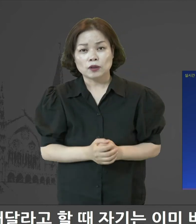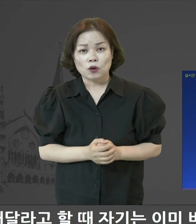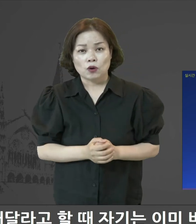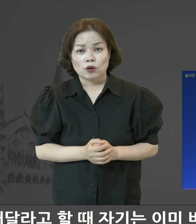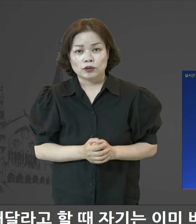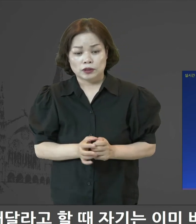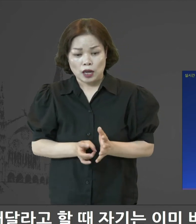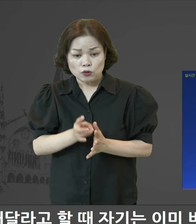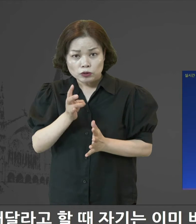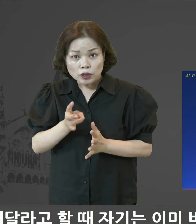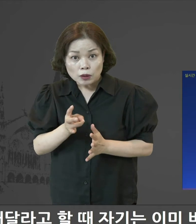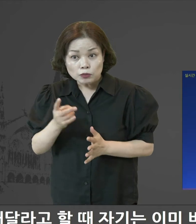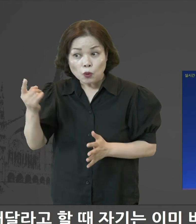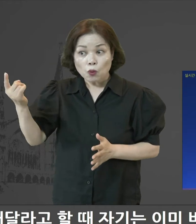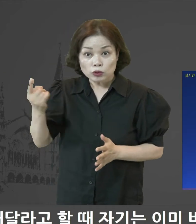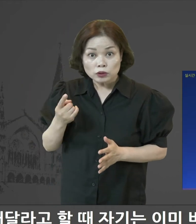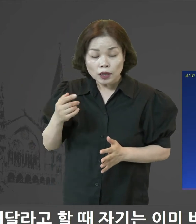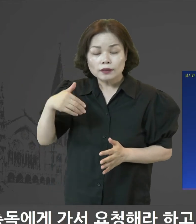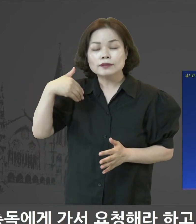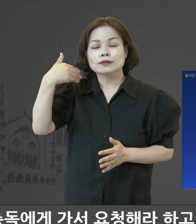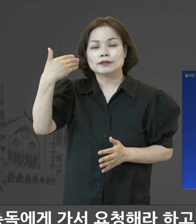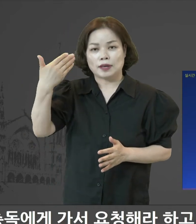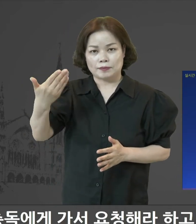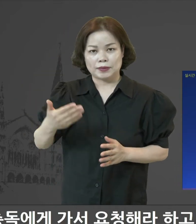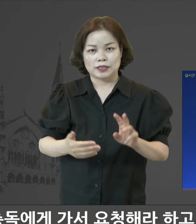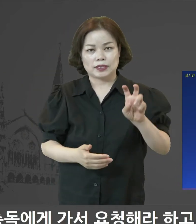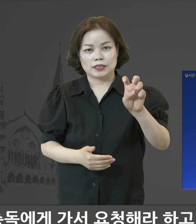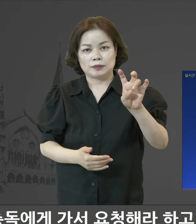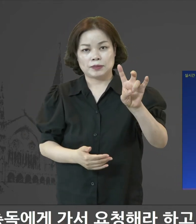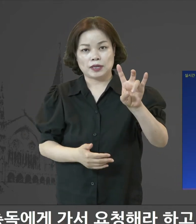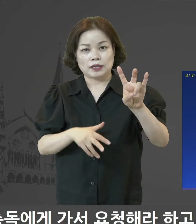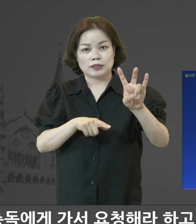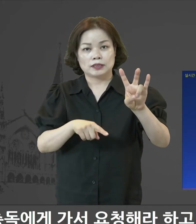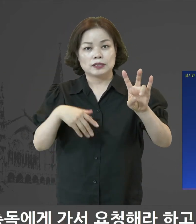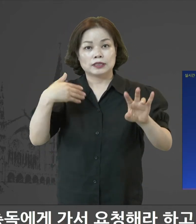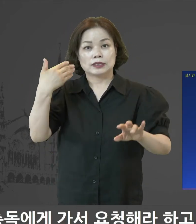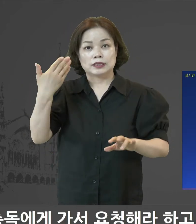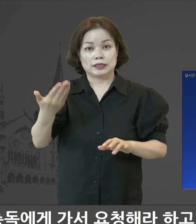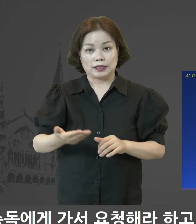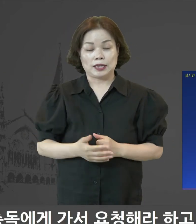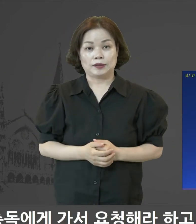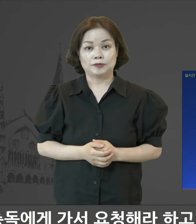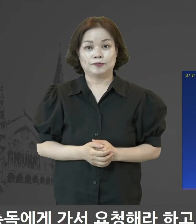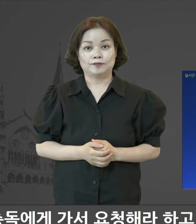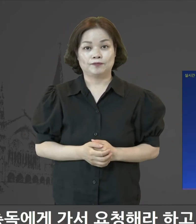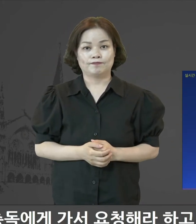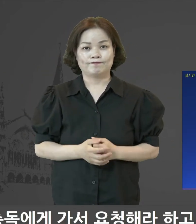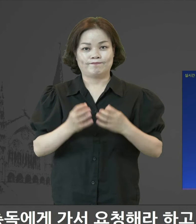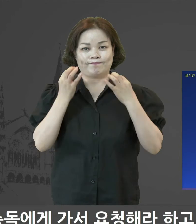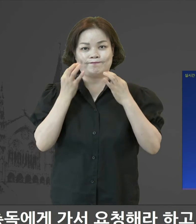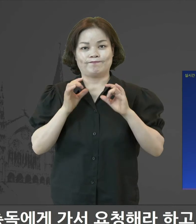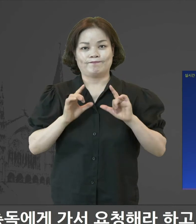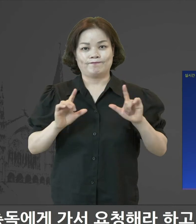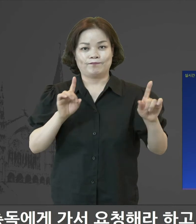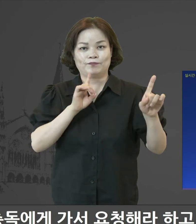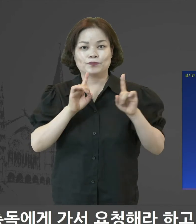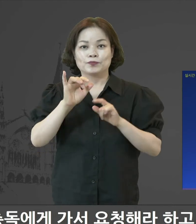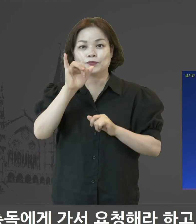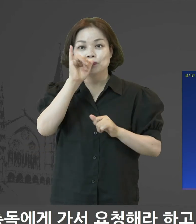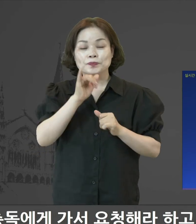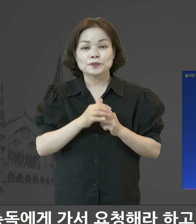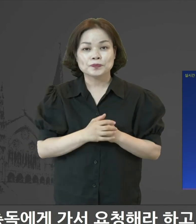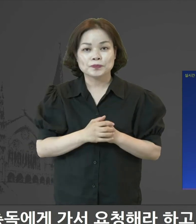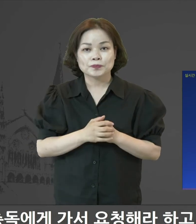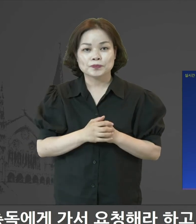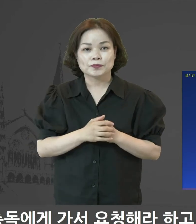예루살렘의 사람들이 내려오리라. 이제 그게 다음 장 24절부터 시작되는 다음 우리 금요일 말씀이 되는 겁니다. 자,